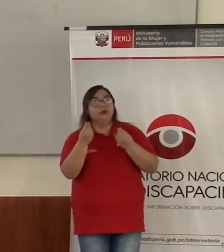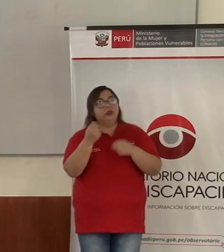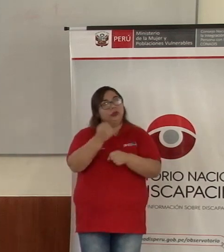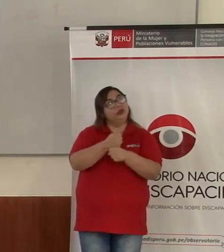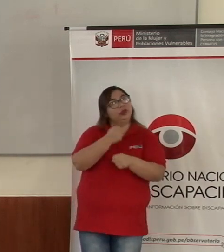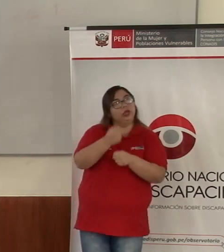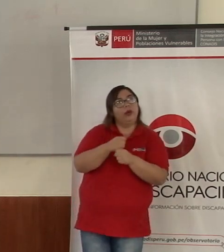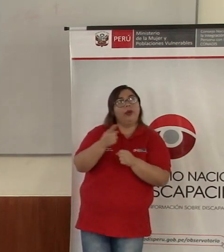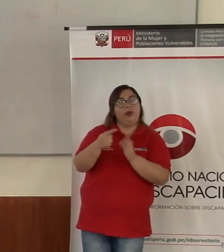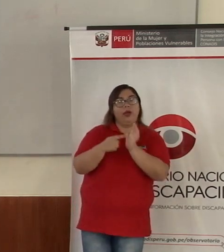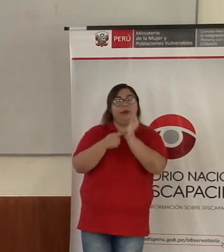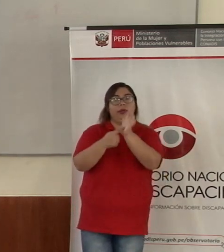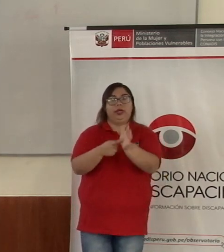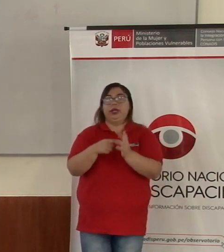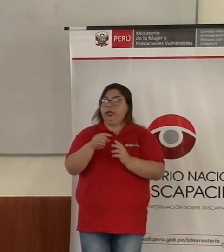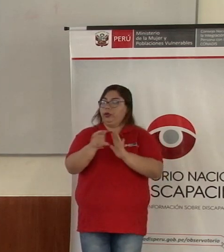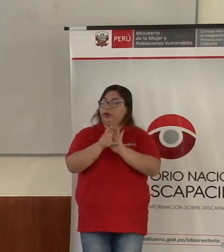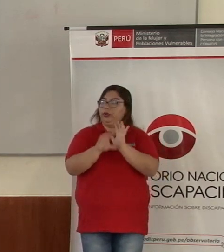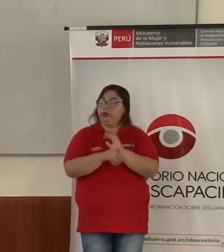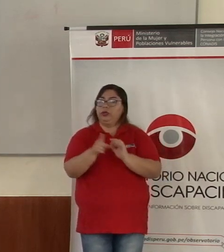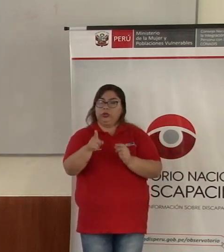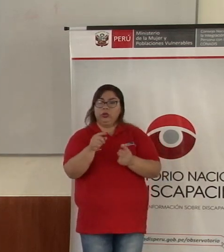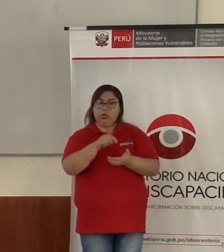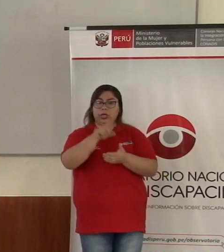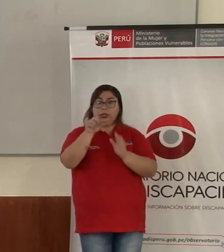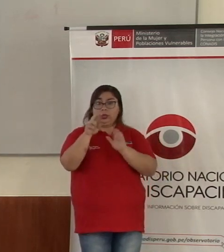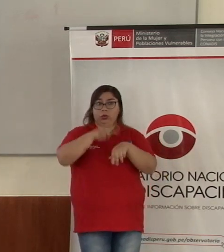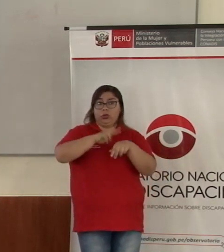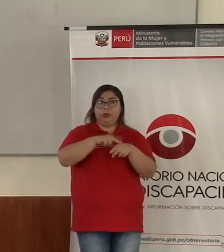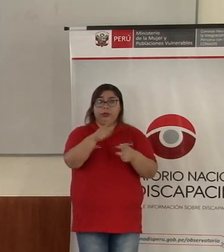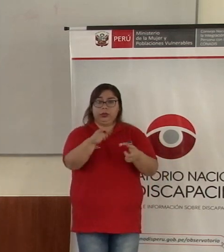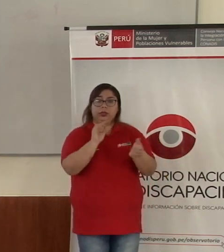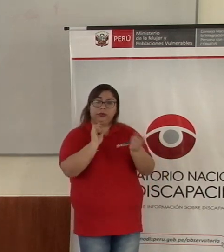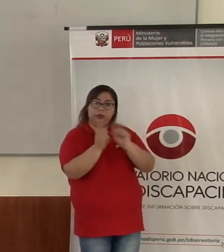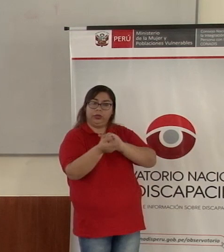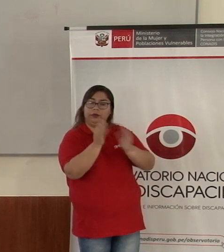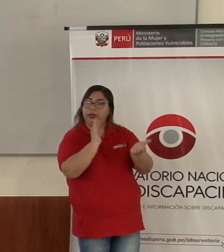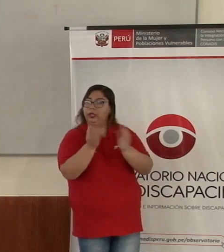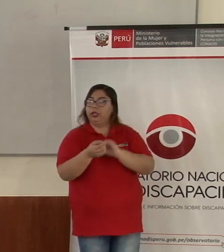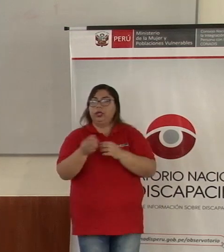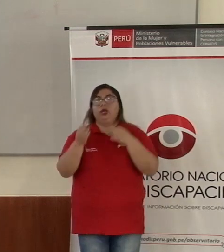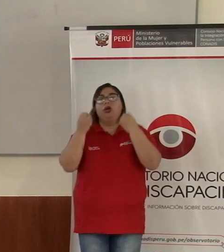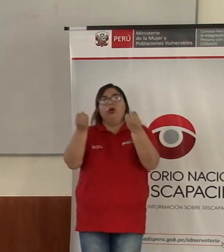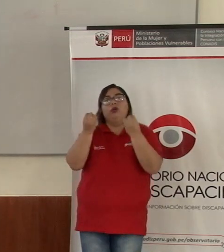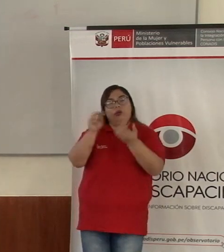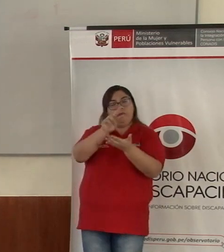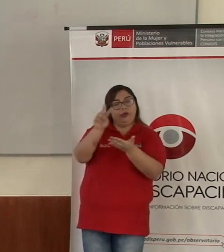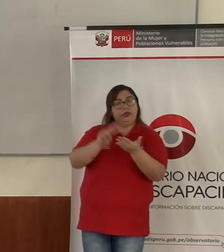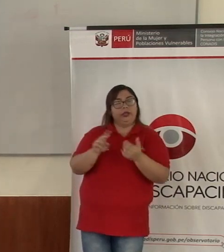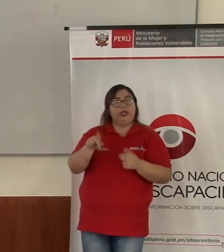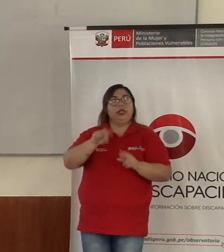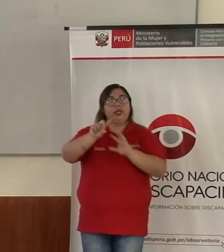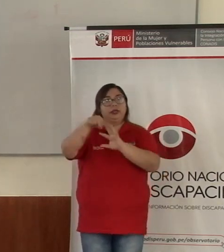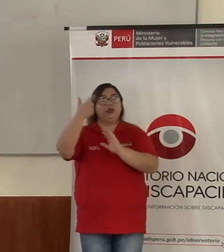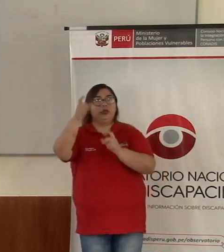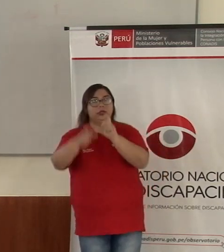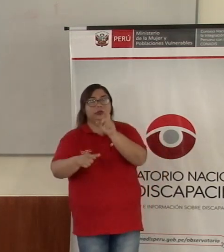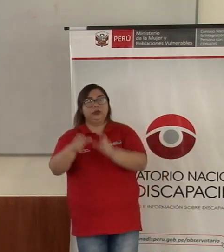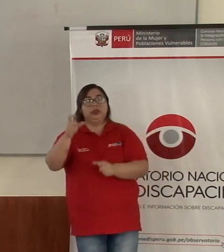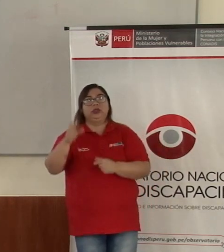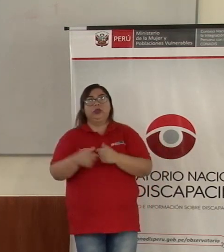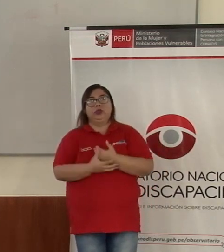aplicar el código, porque tú la norma la modificas, pero el problema es cómo la entienden las demás